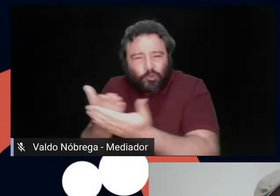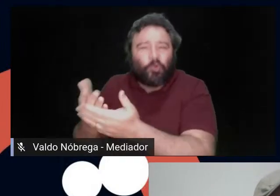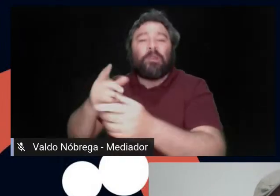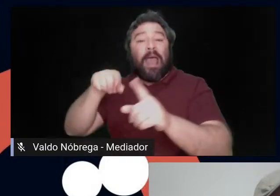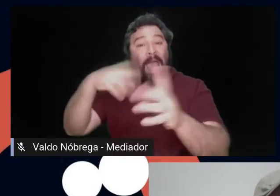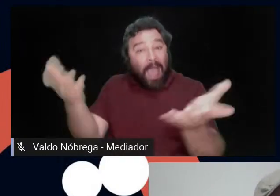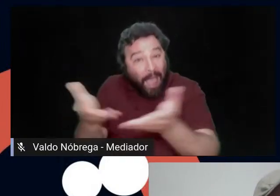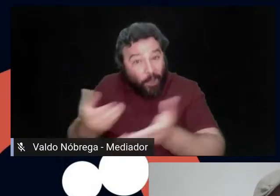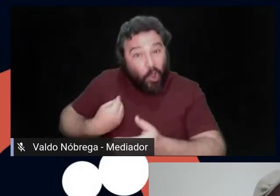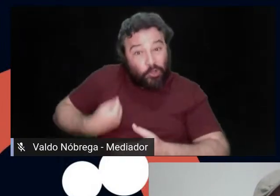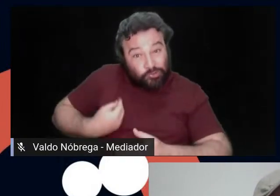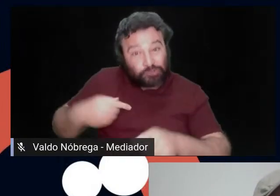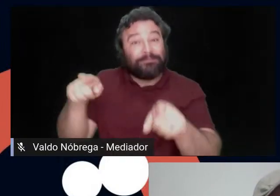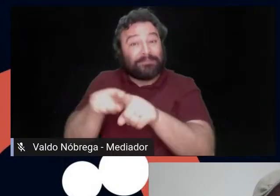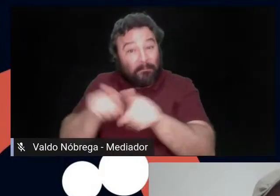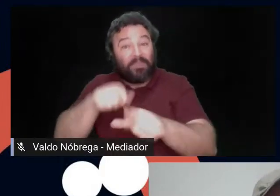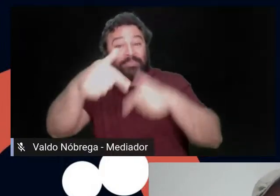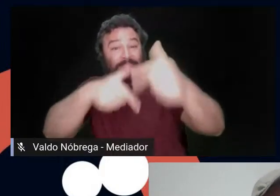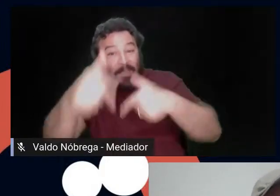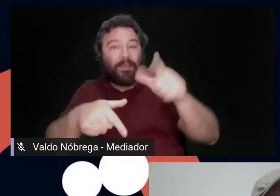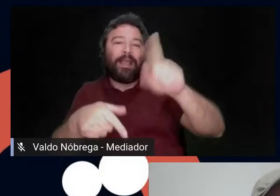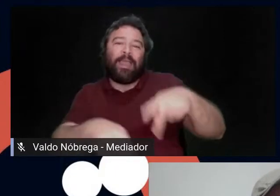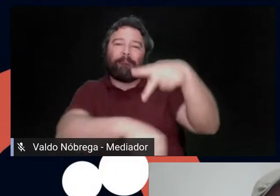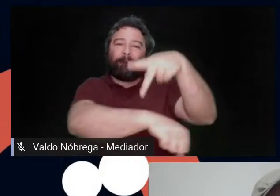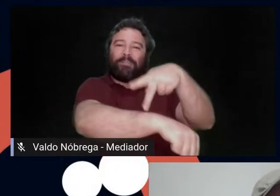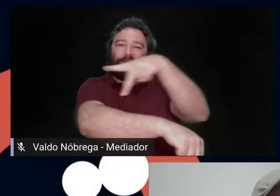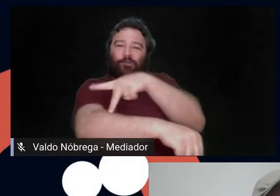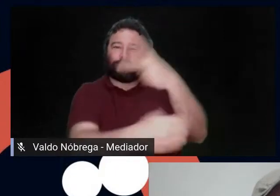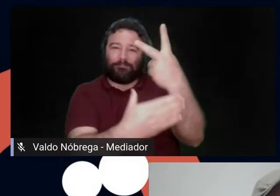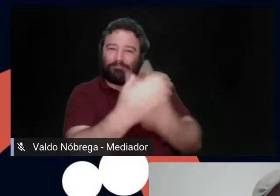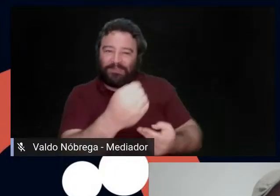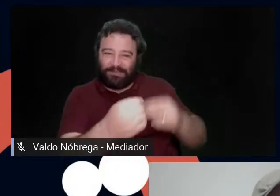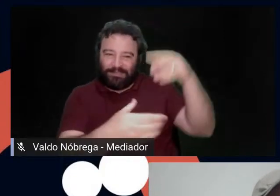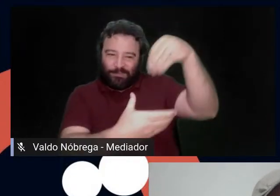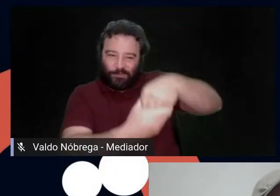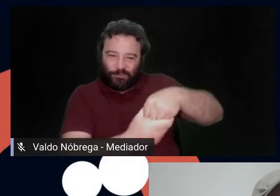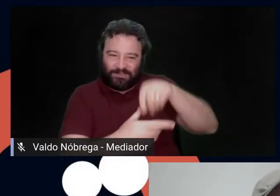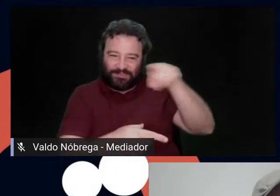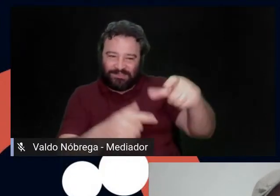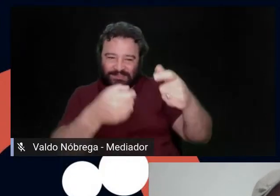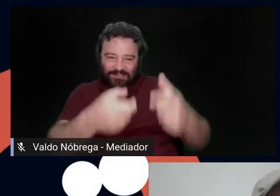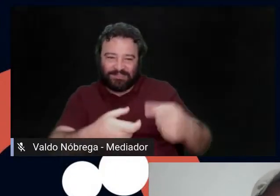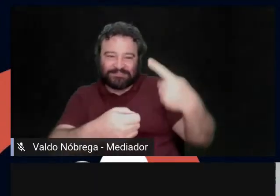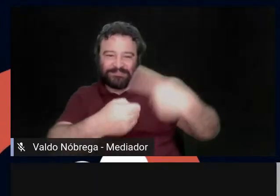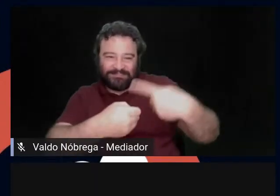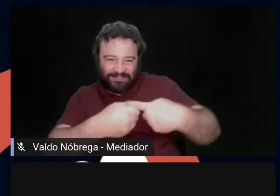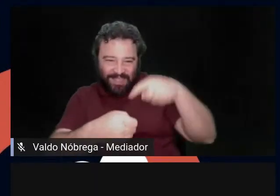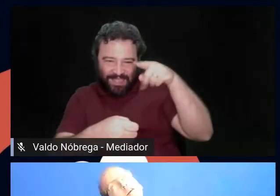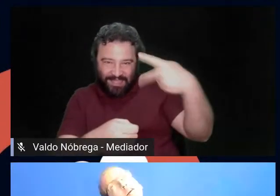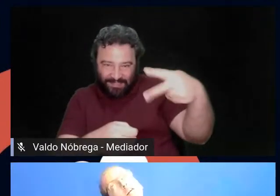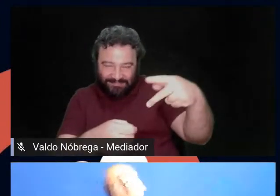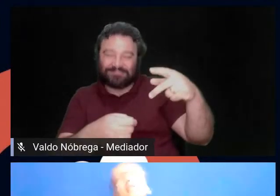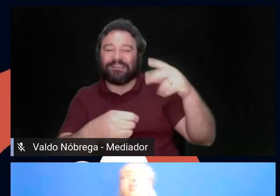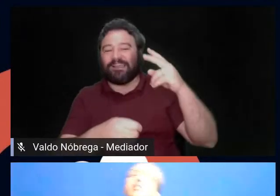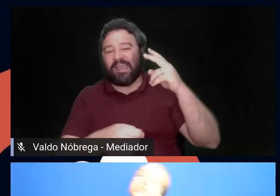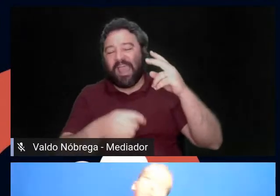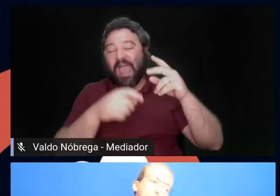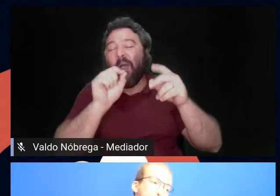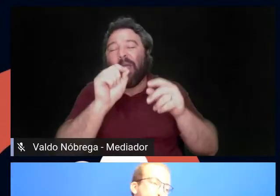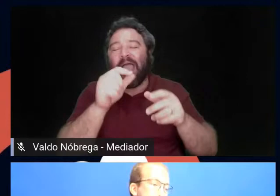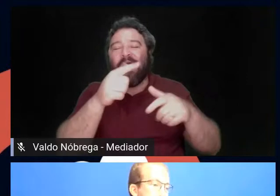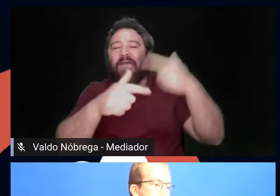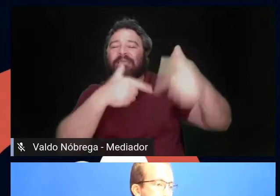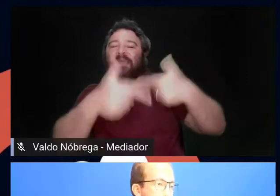organizou, já pesquisou e neste momento ele continua trabalhando ainda com a pedagogia bilíngue na